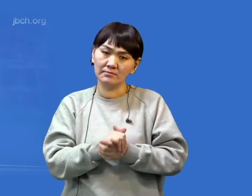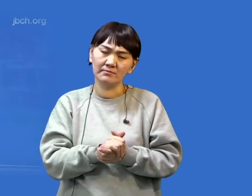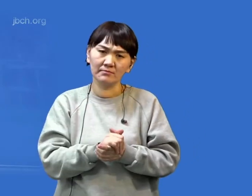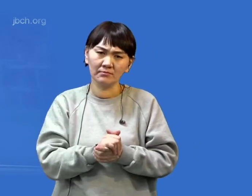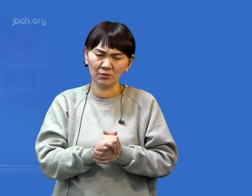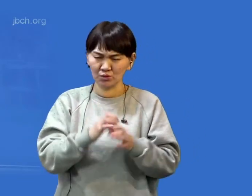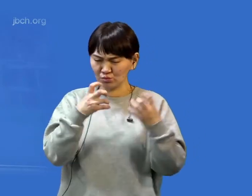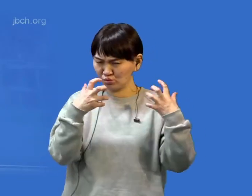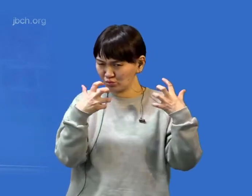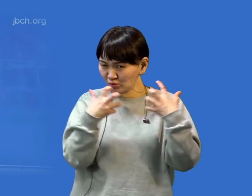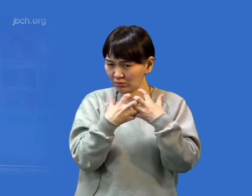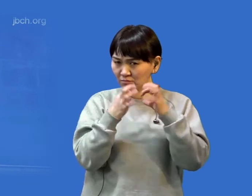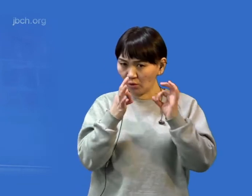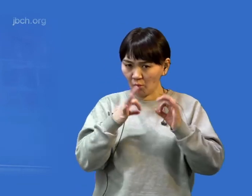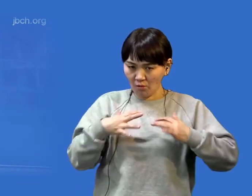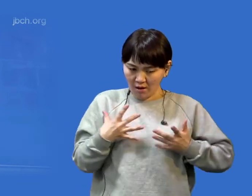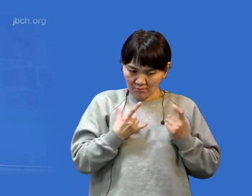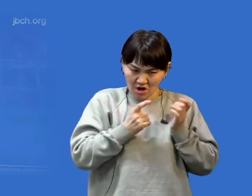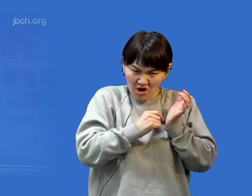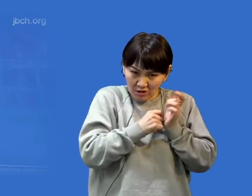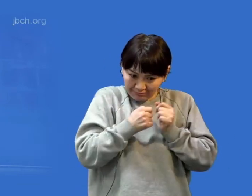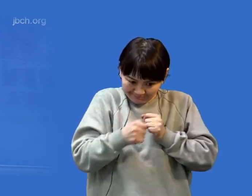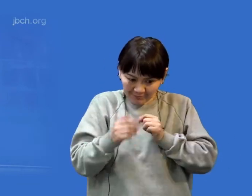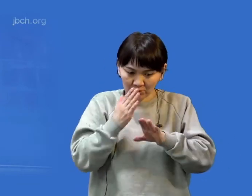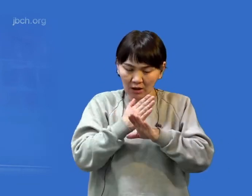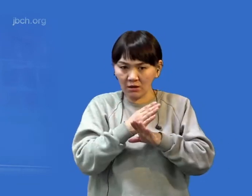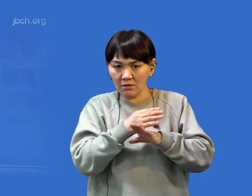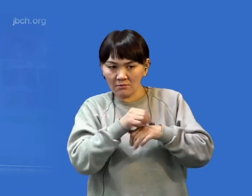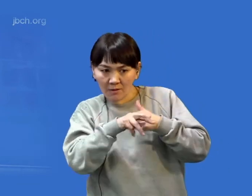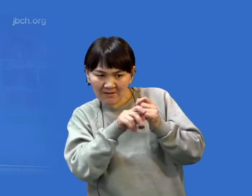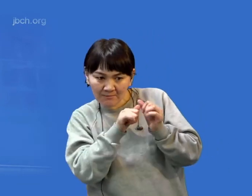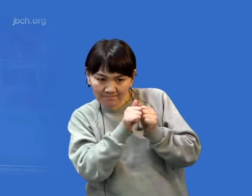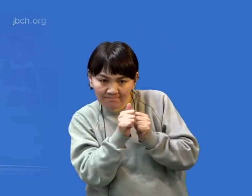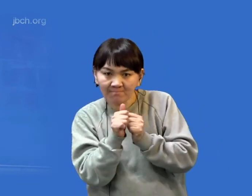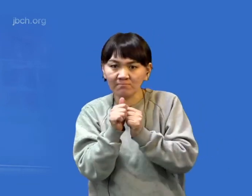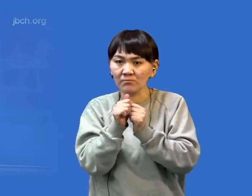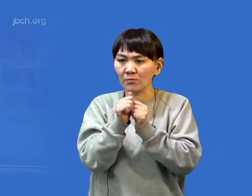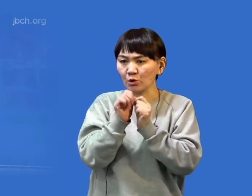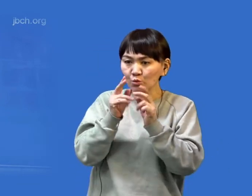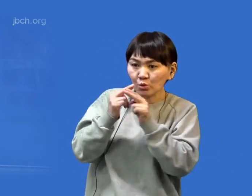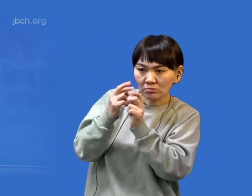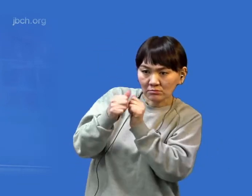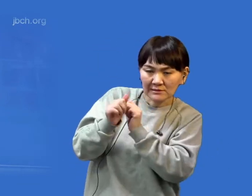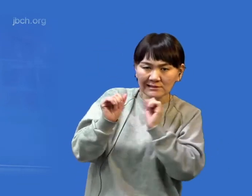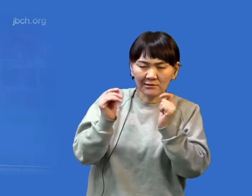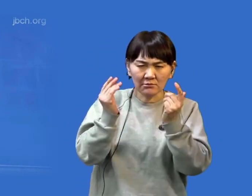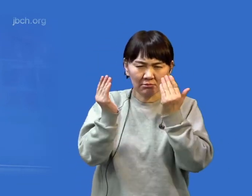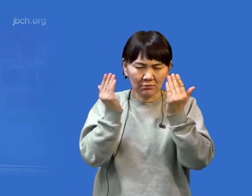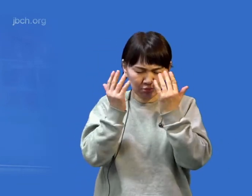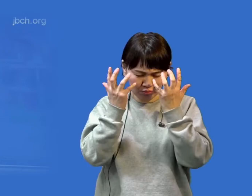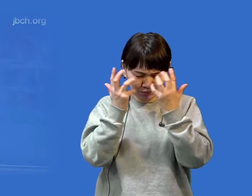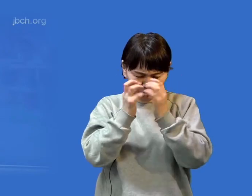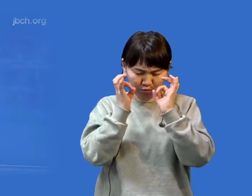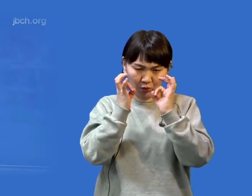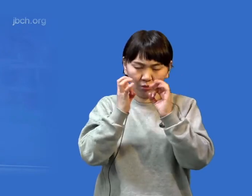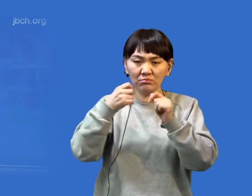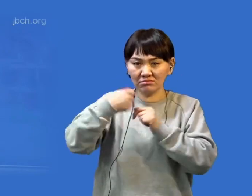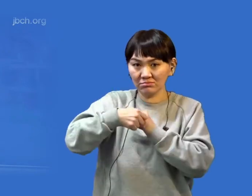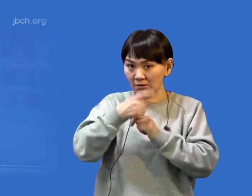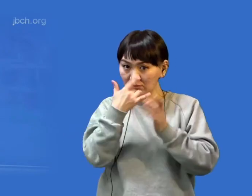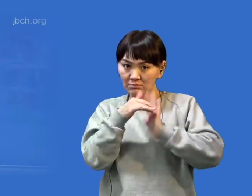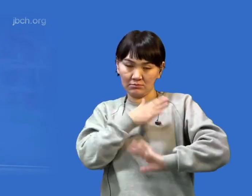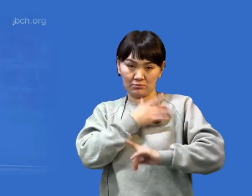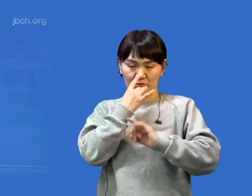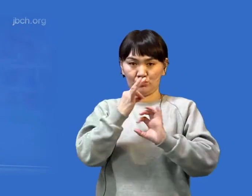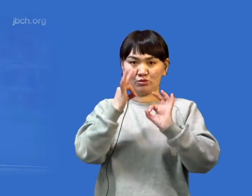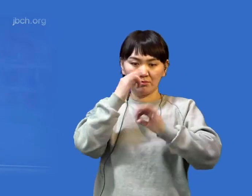Маш тохиромжтой гоор үнийг та сайн тооцоолоод хэрэглэх хэрэгтэй бид нар. Энэ бол христтэгч